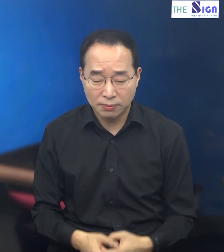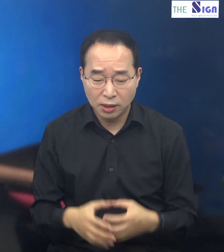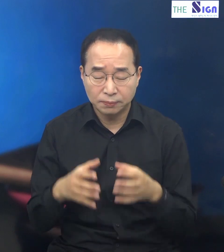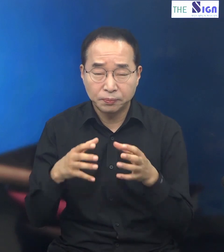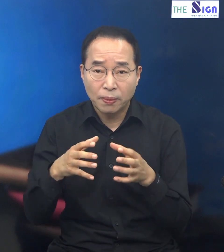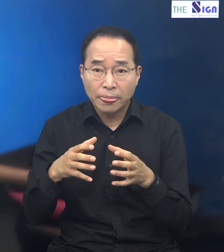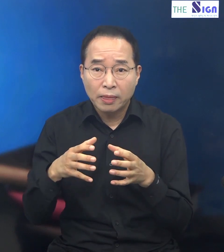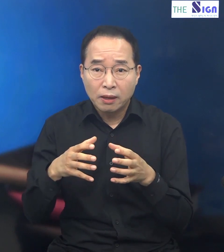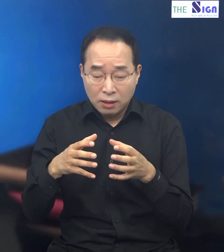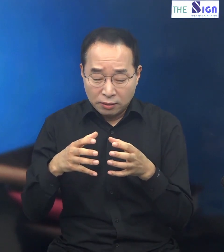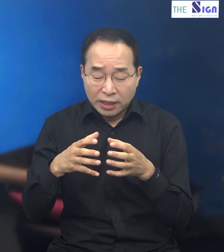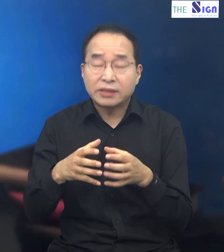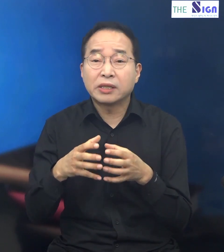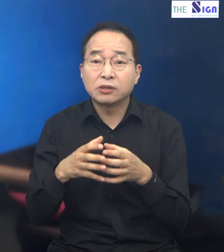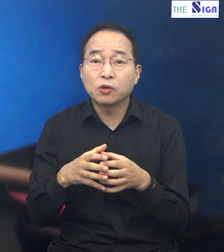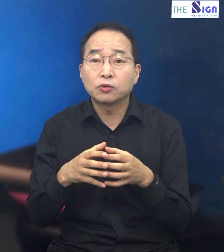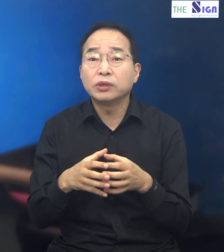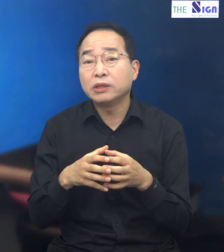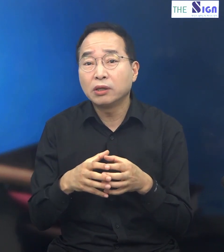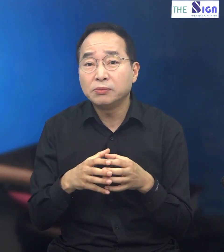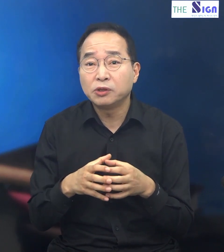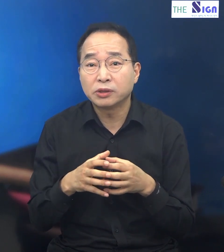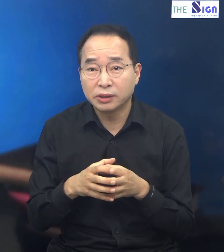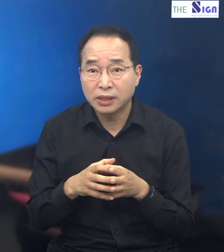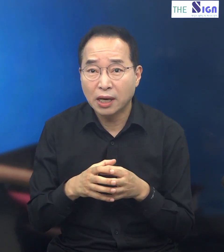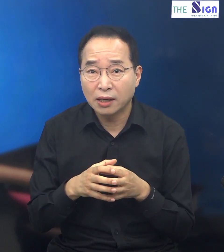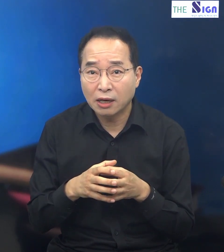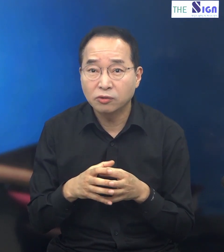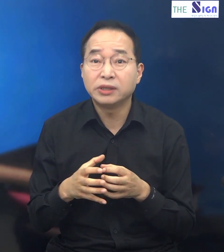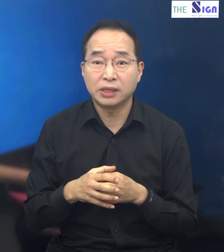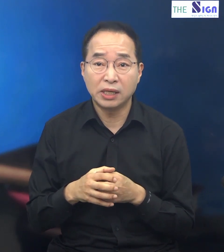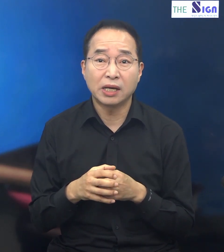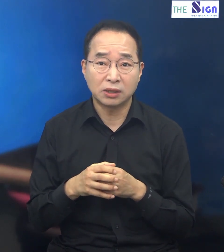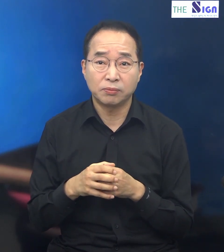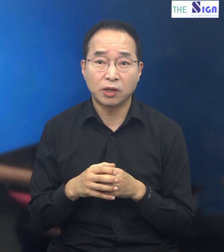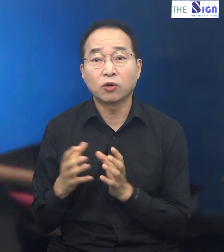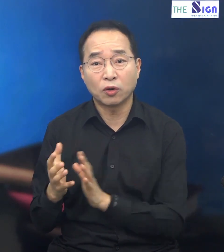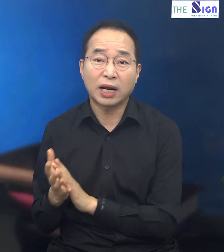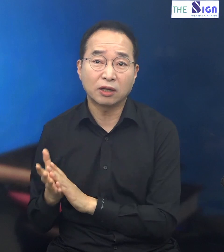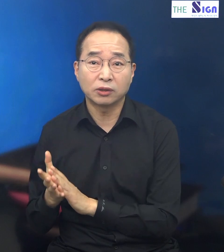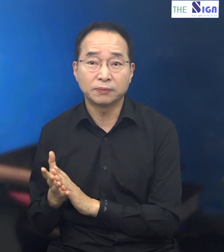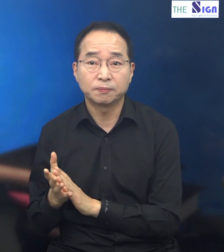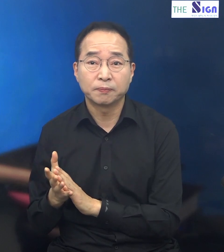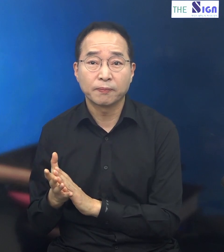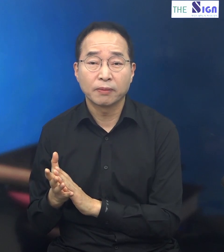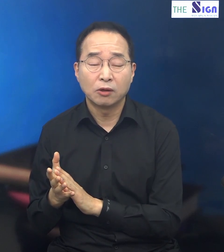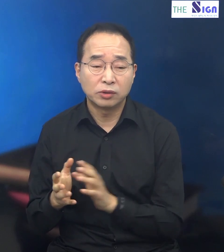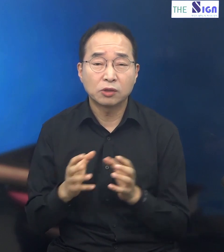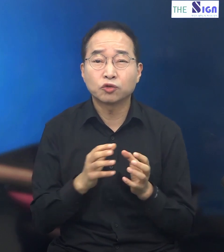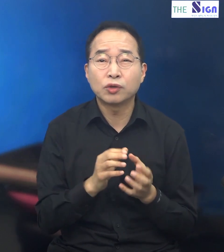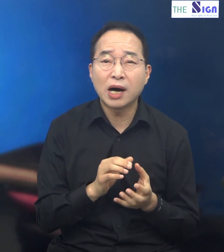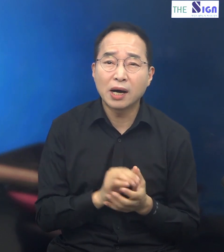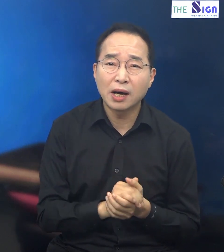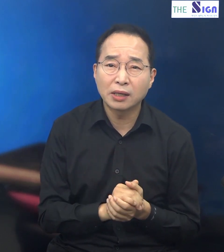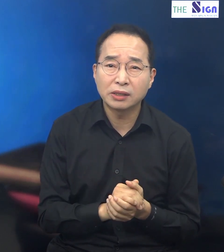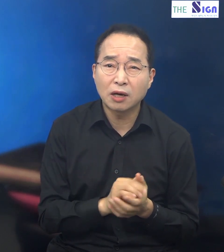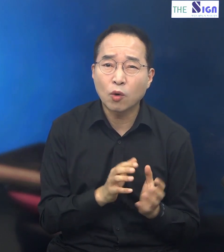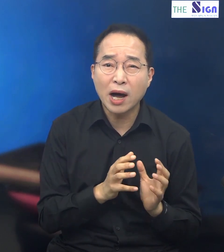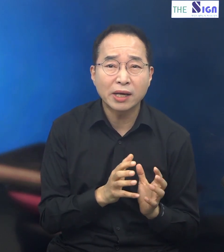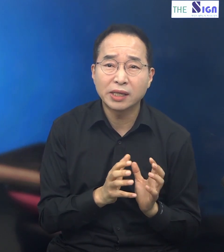뭐냐면 대체적으로 이런 의미로 쓴다라고 이제 이해하시면 돼요. 언어라는 거는 우리가 수학이나 과학이